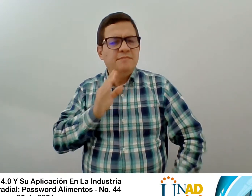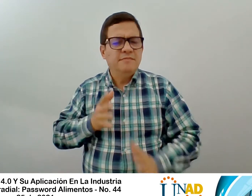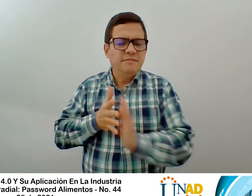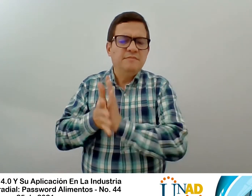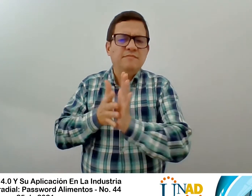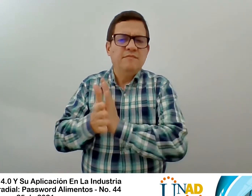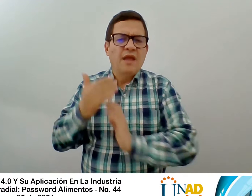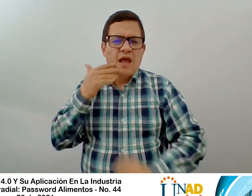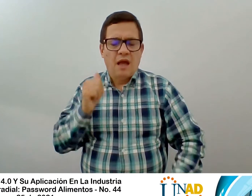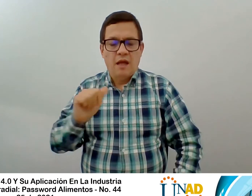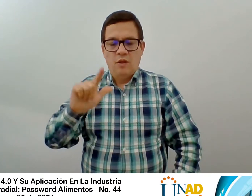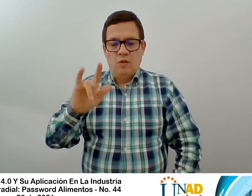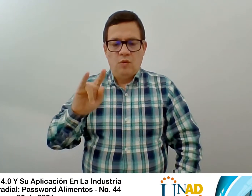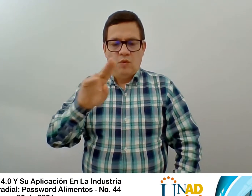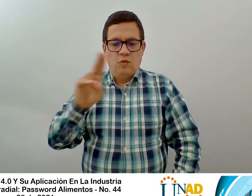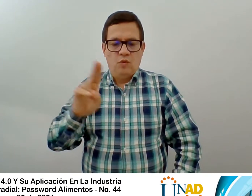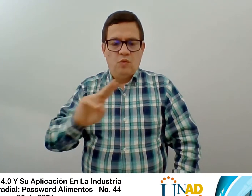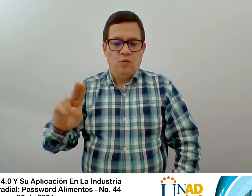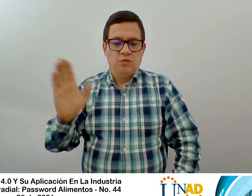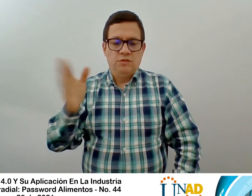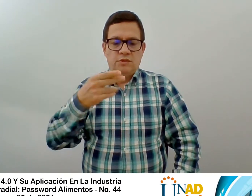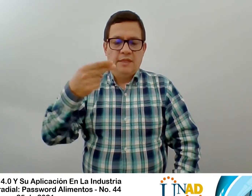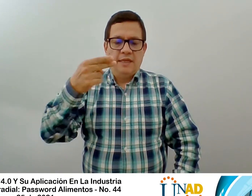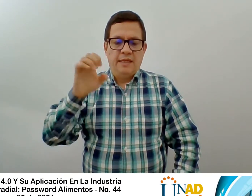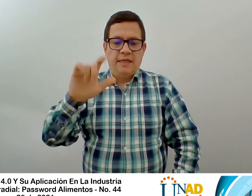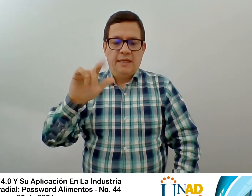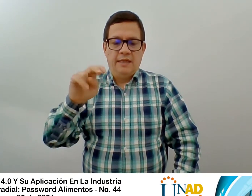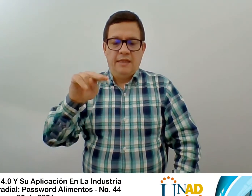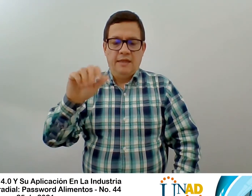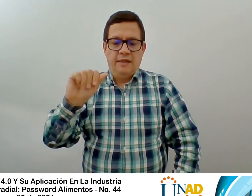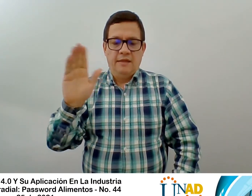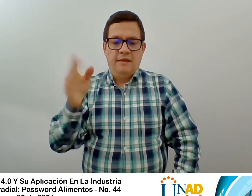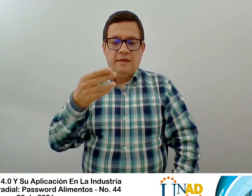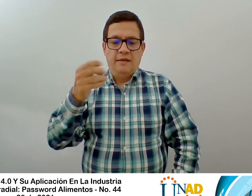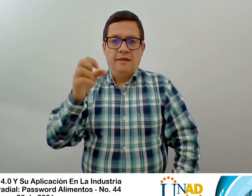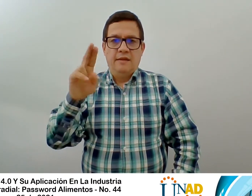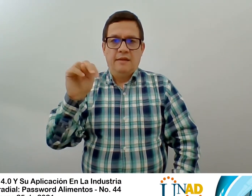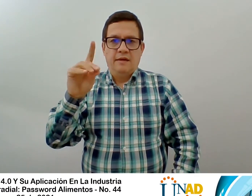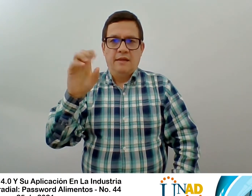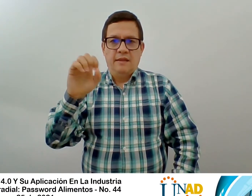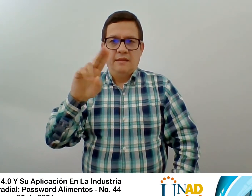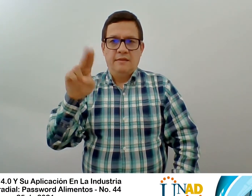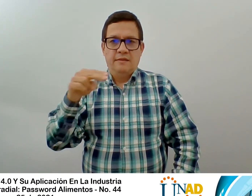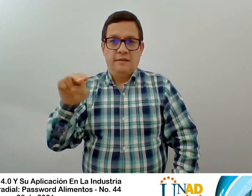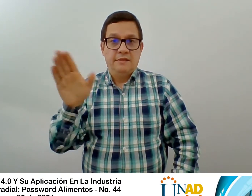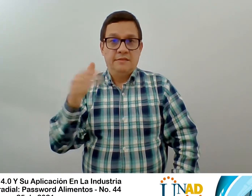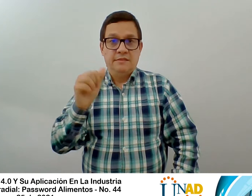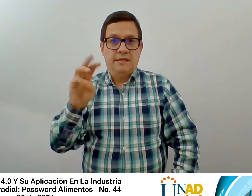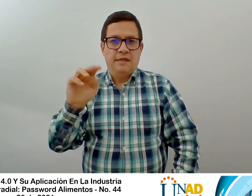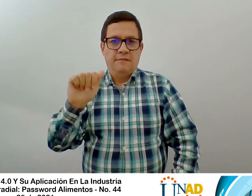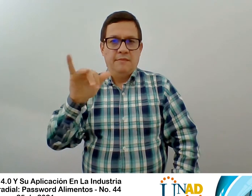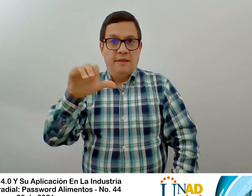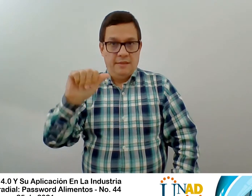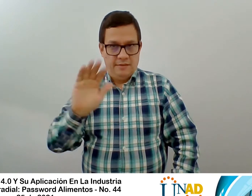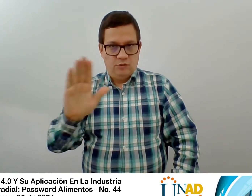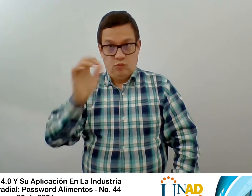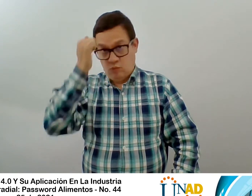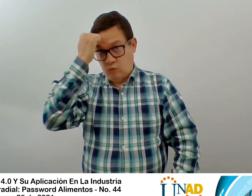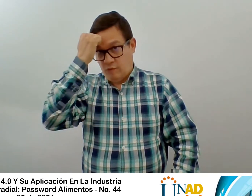Hola a todos, les habla Luz Helena Hernández Amaya, docente del programa de Ingeniería de Alimentos, y les doy la bienvenida a este